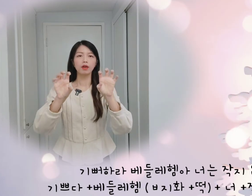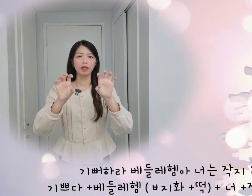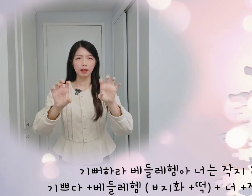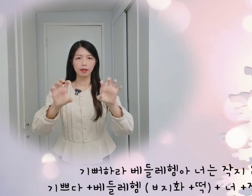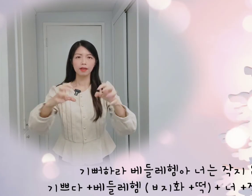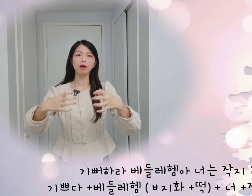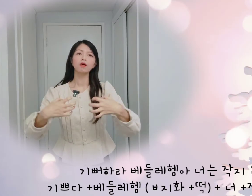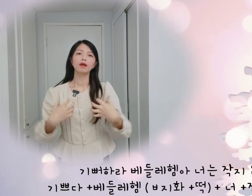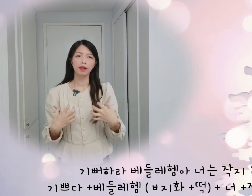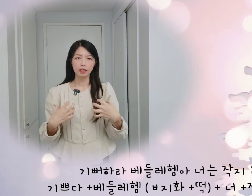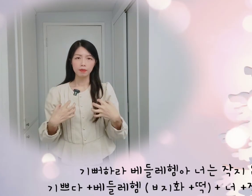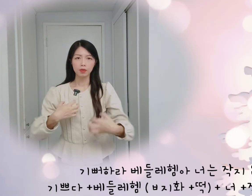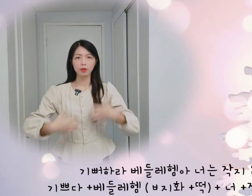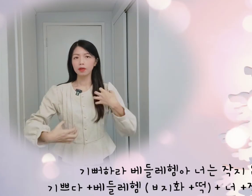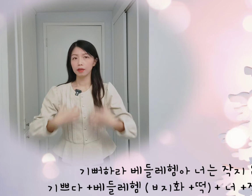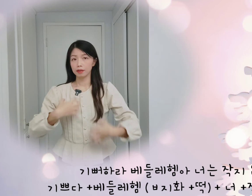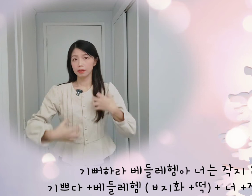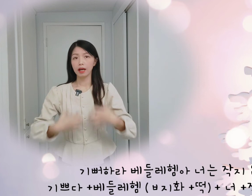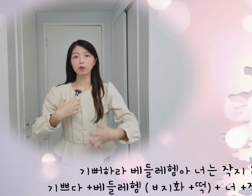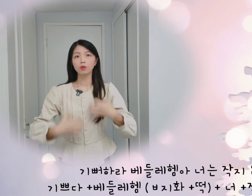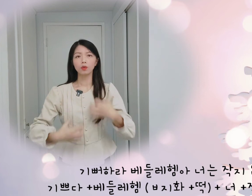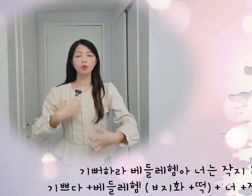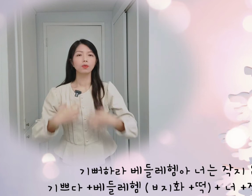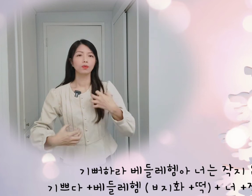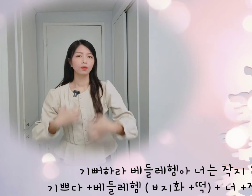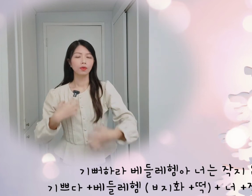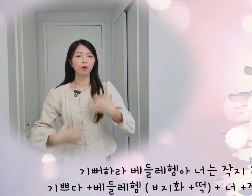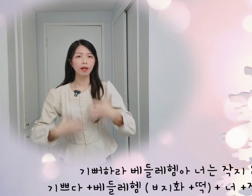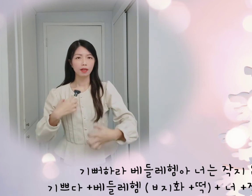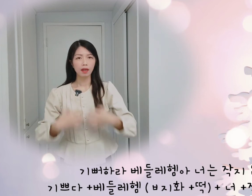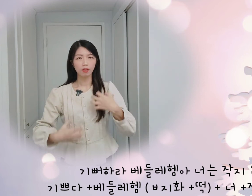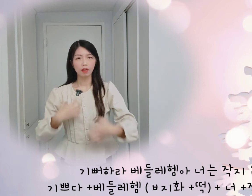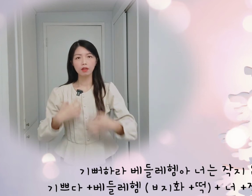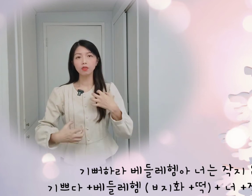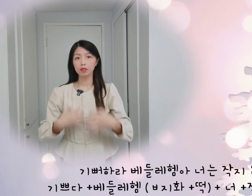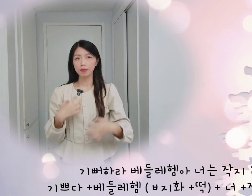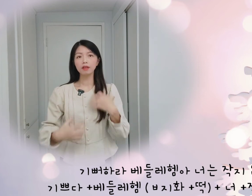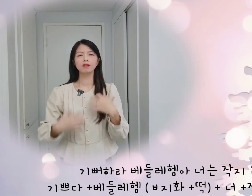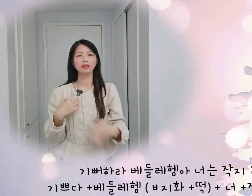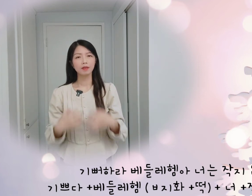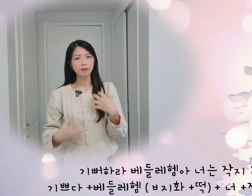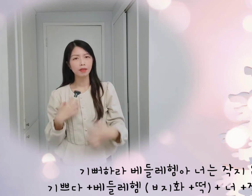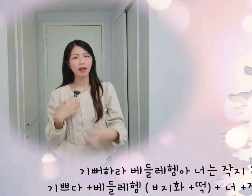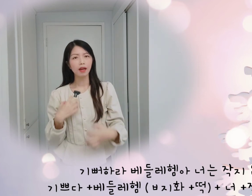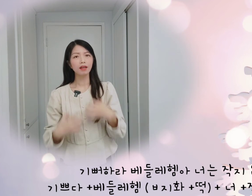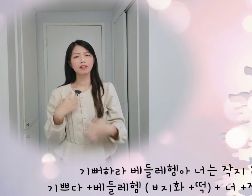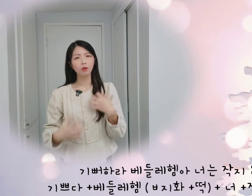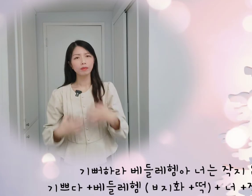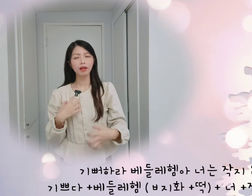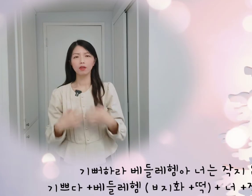주세요. 이 상태에서 가슴 있는 쪽을 양손으로 엇갈리게 이렇게 긁어주시면